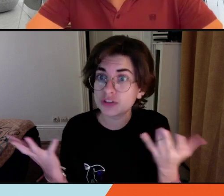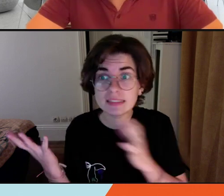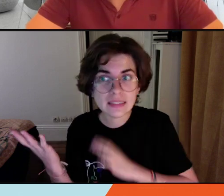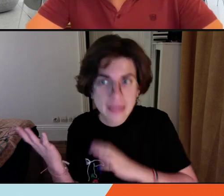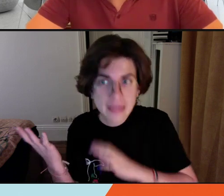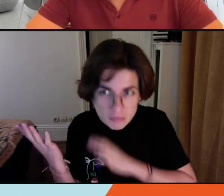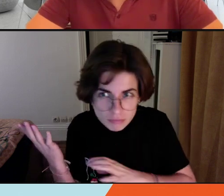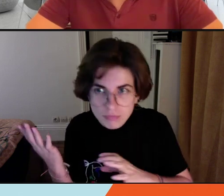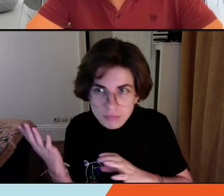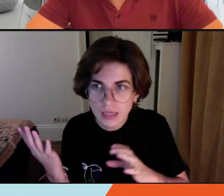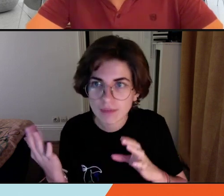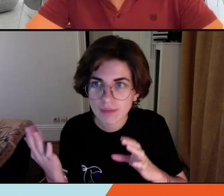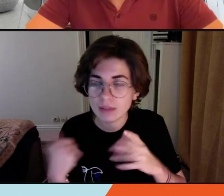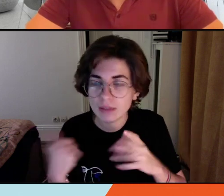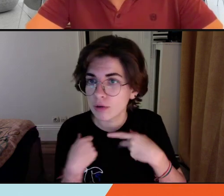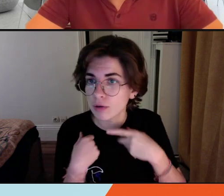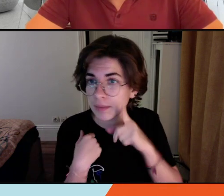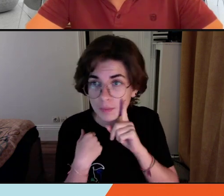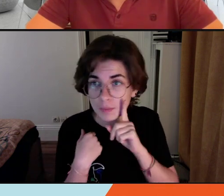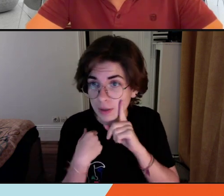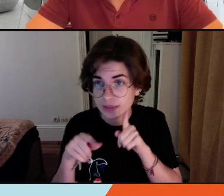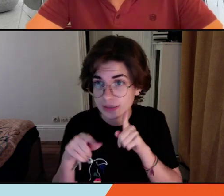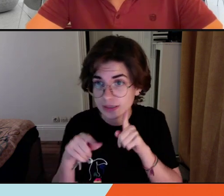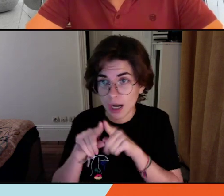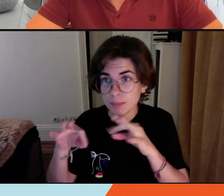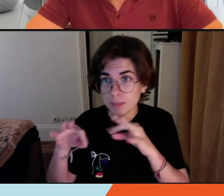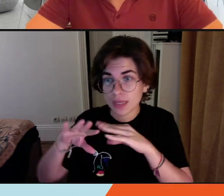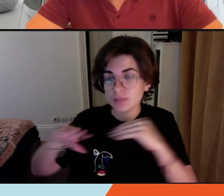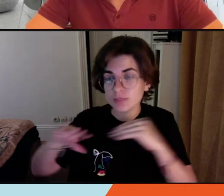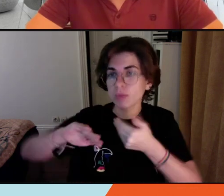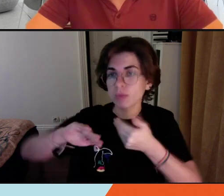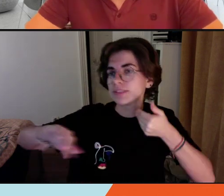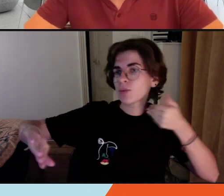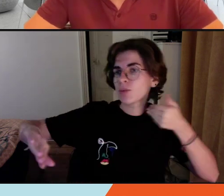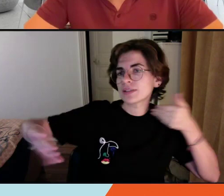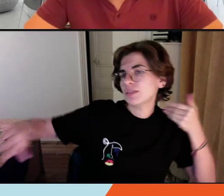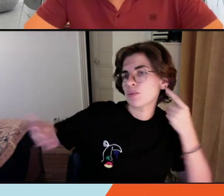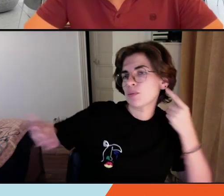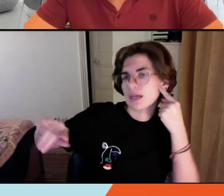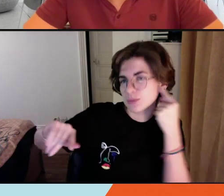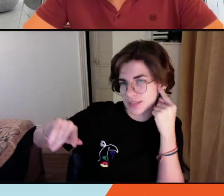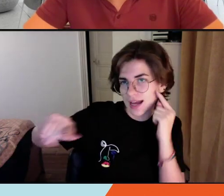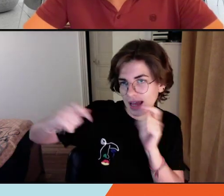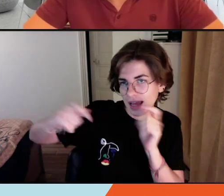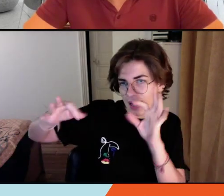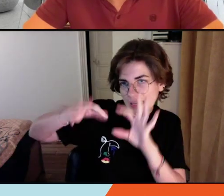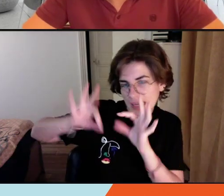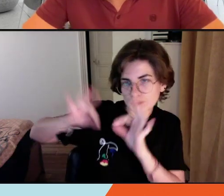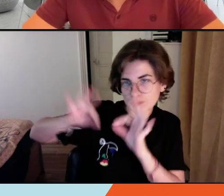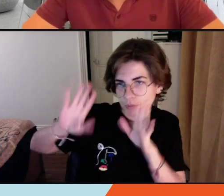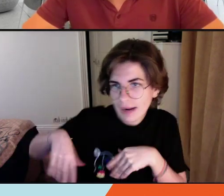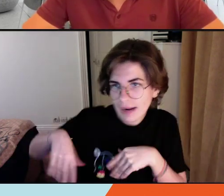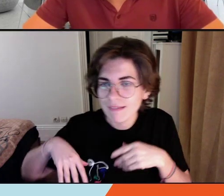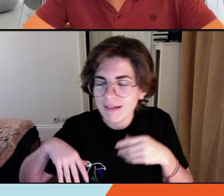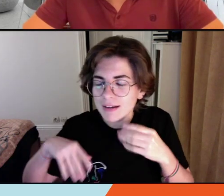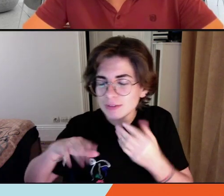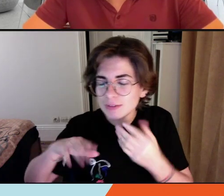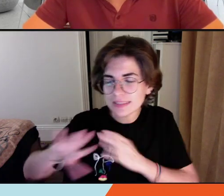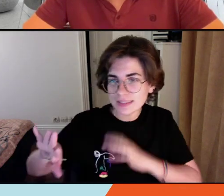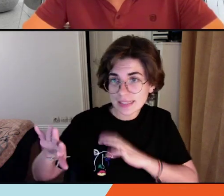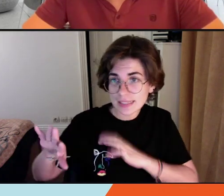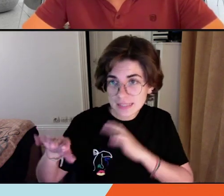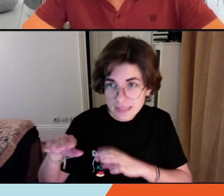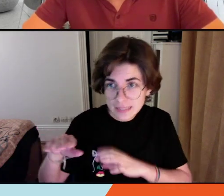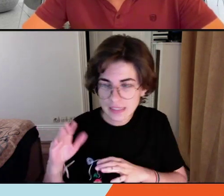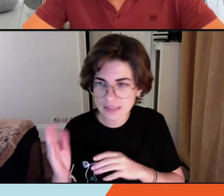essayé avec, ma maman qui était dans la même pièce, mais bon, on s'est éloigné pour pas que ça capte mal. On a